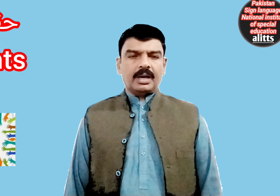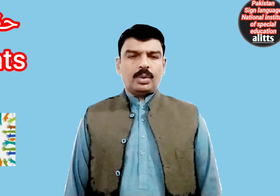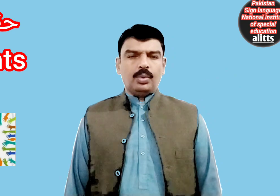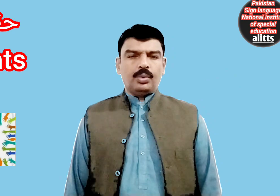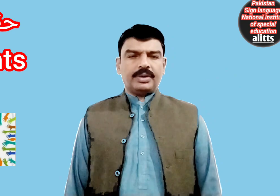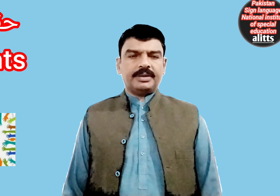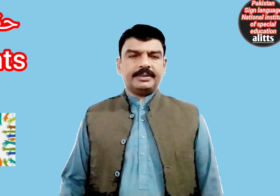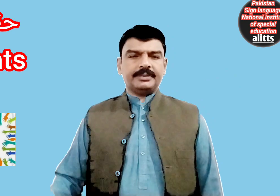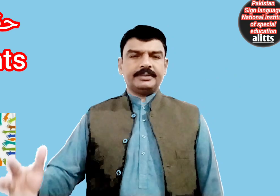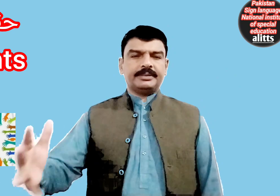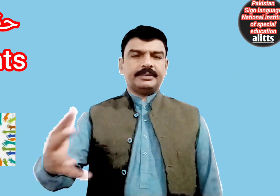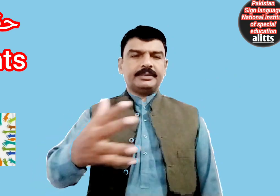हकूक,